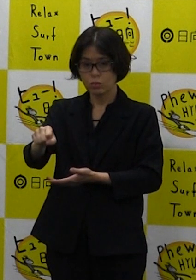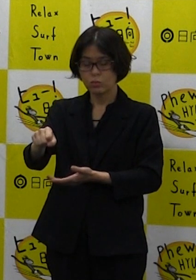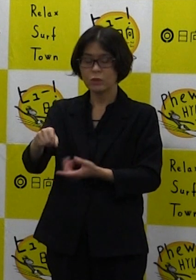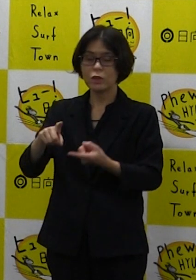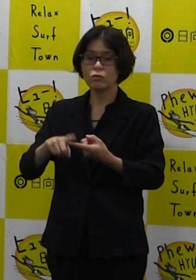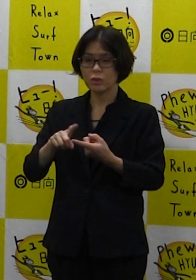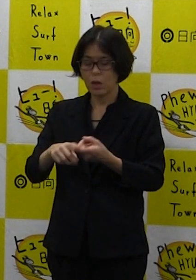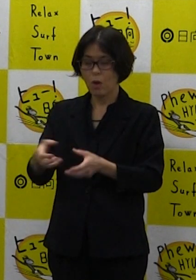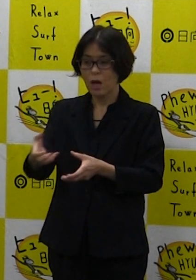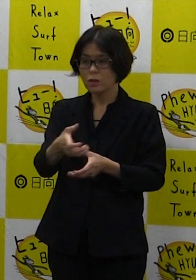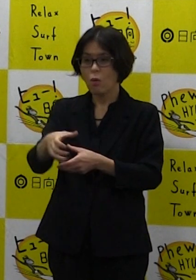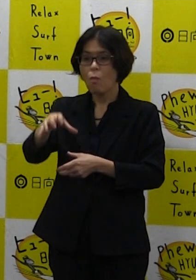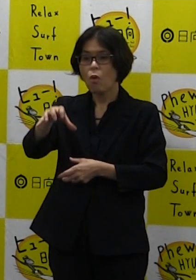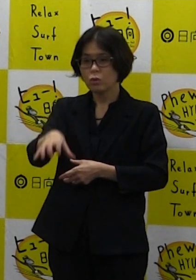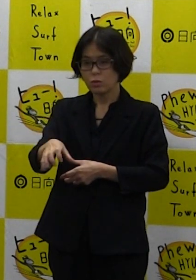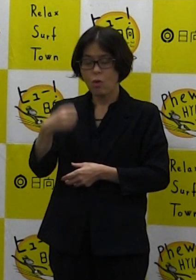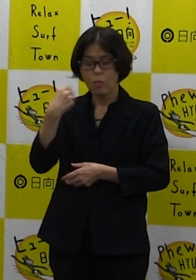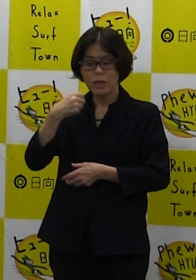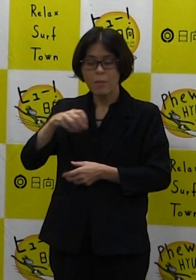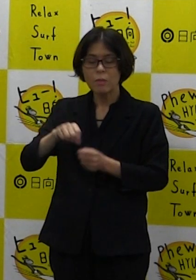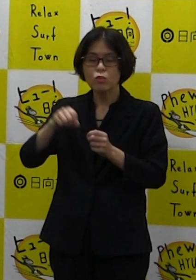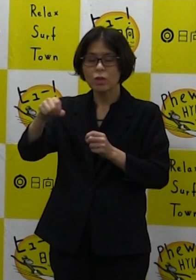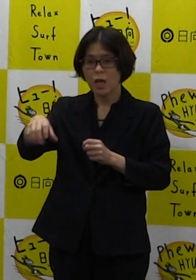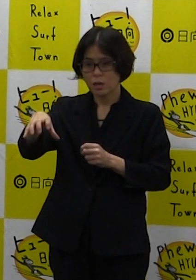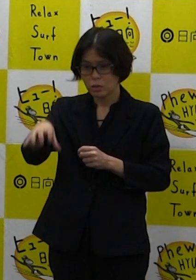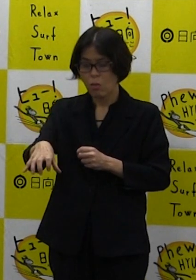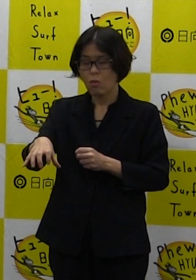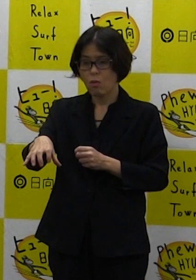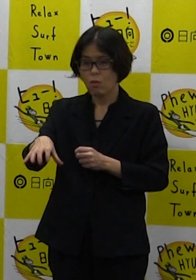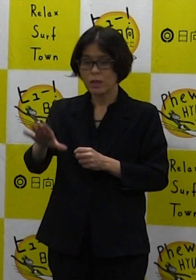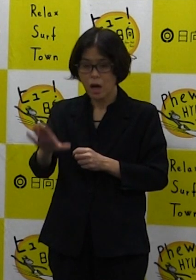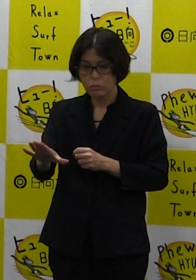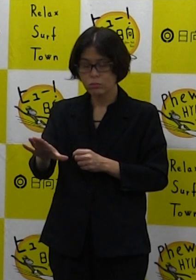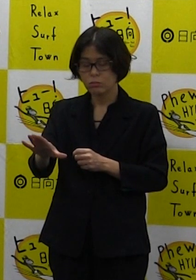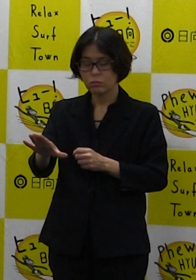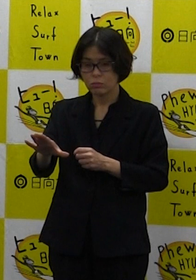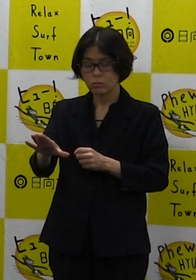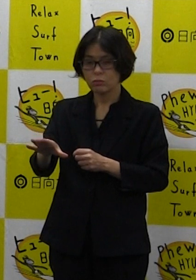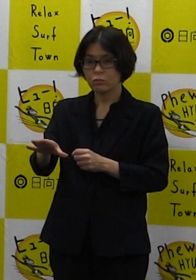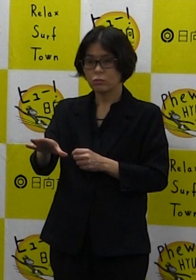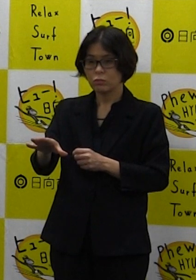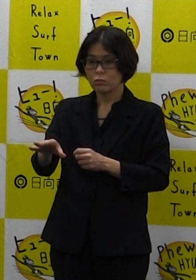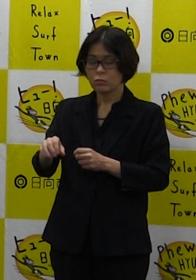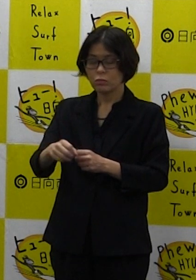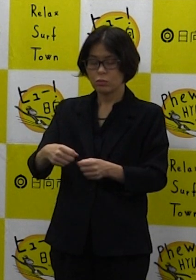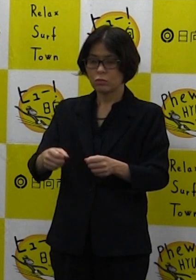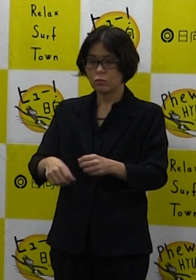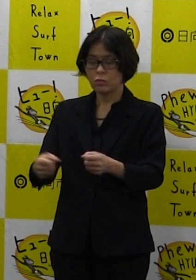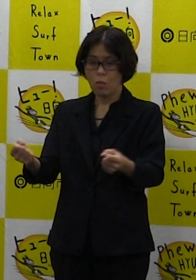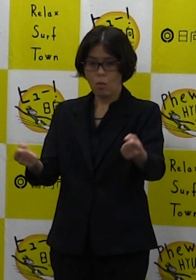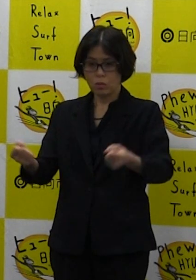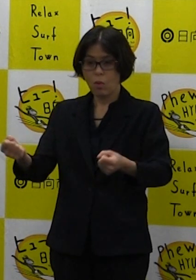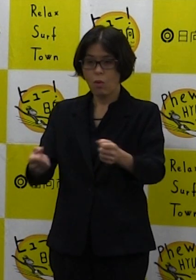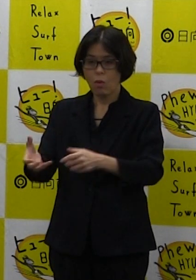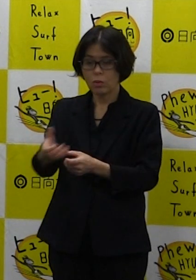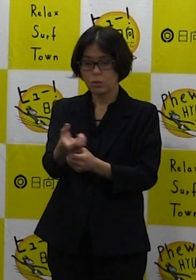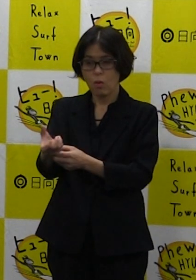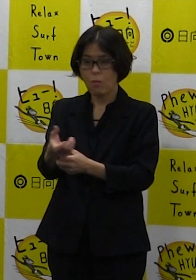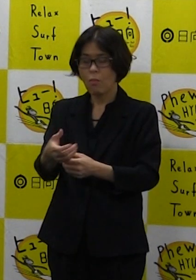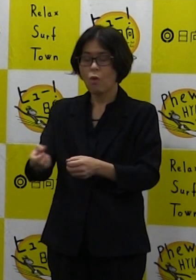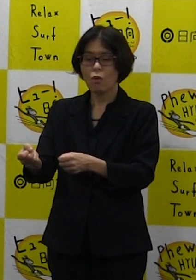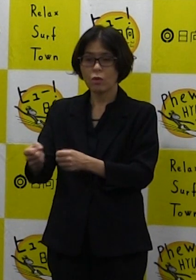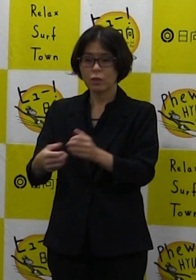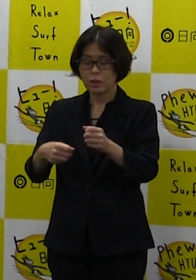消防署南分権所へ配備をされるされている水素付き消防ポンプ自動車